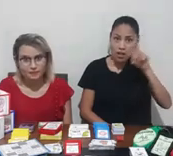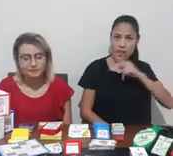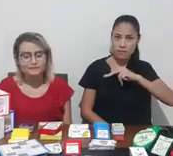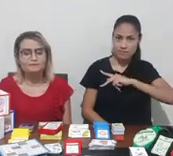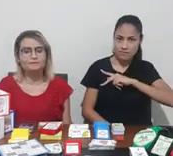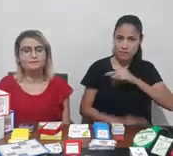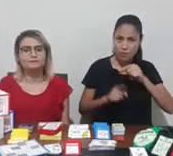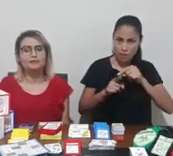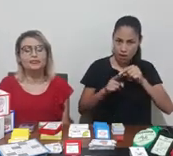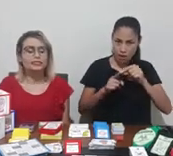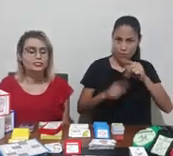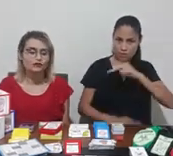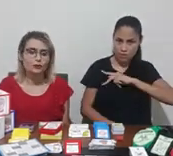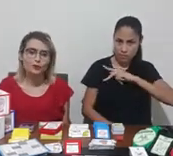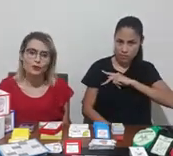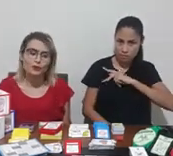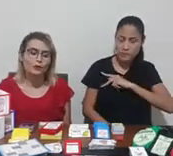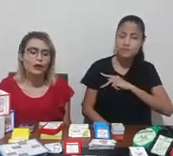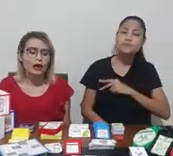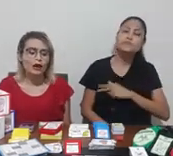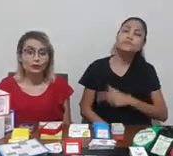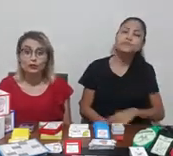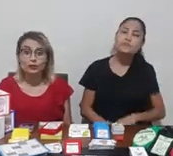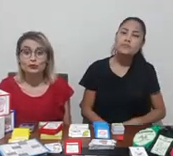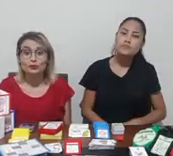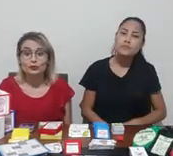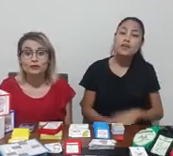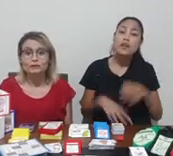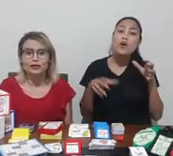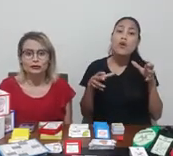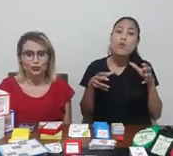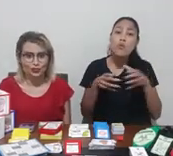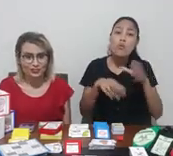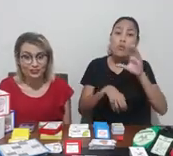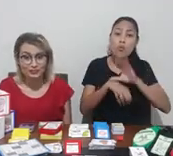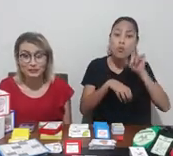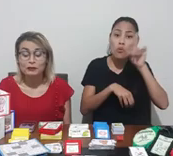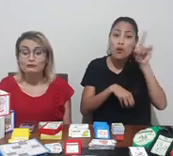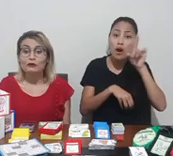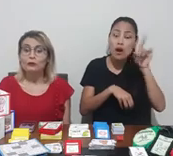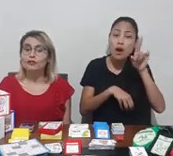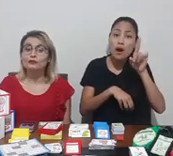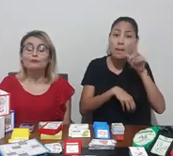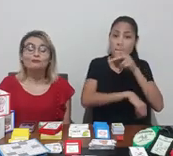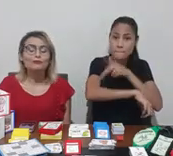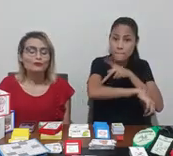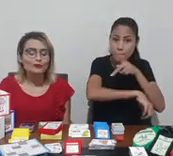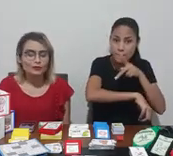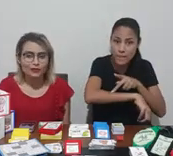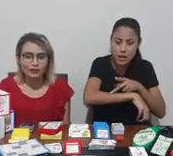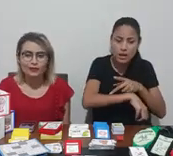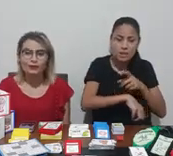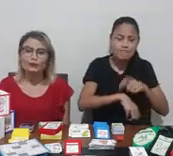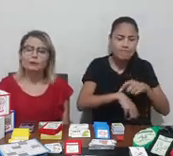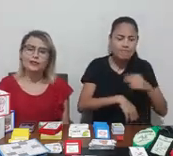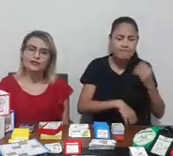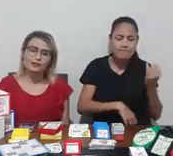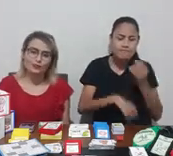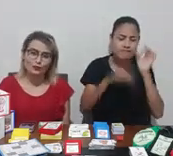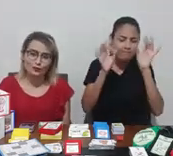Palmeira. Estivemos com a turma do curso de Pedagogia. Foi um momento muito